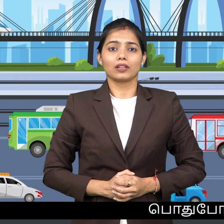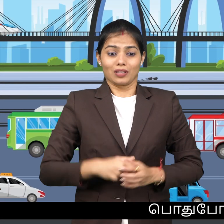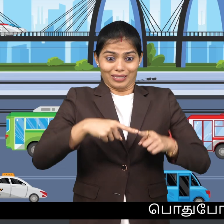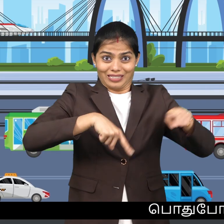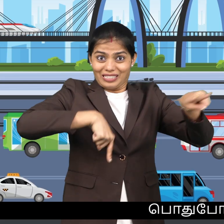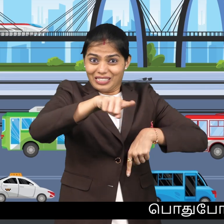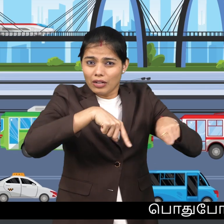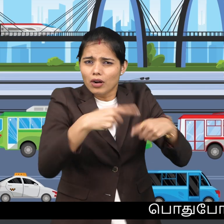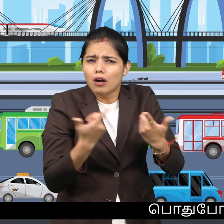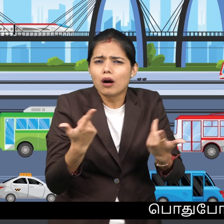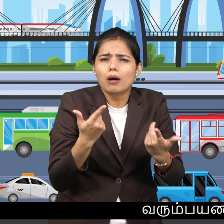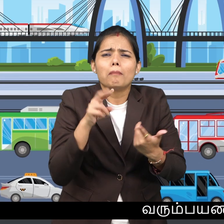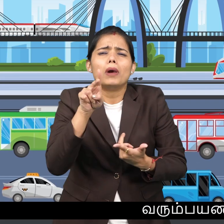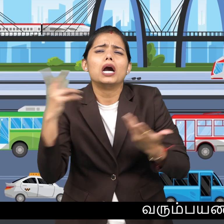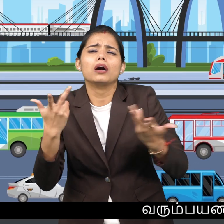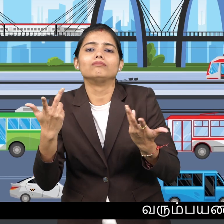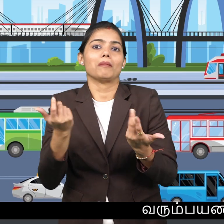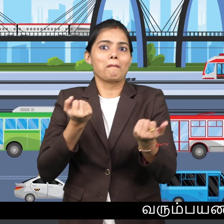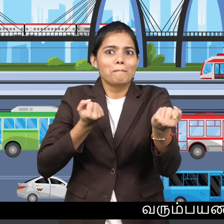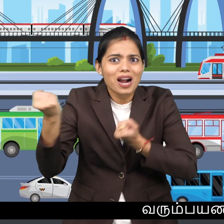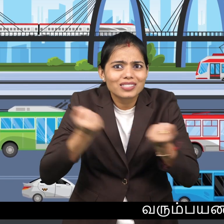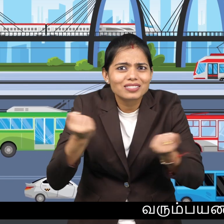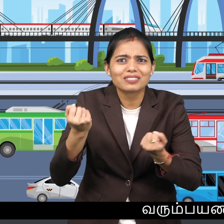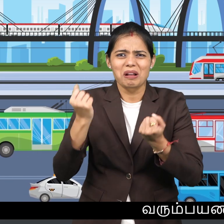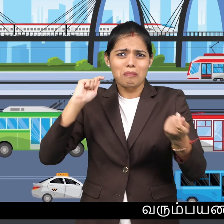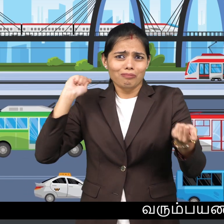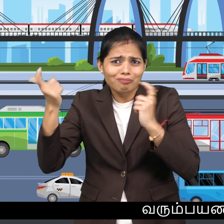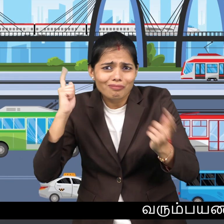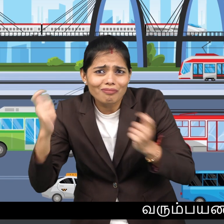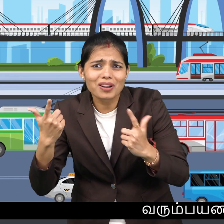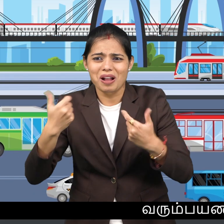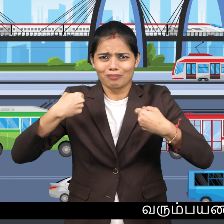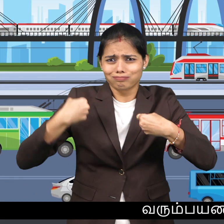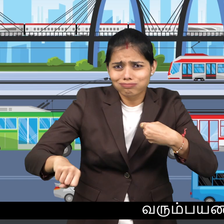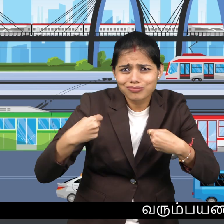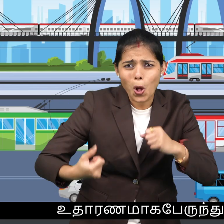பொது போக்குவரத்து என்பது அனைவரும் பயணிக்கக்கூடிய வாகனங்கள்.